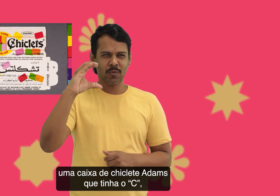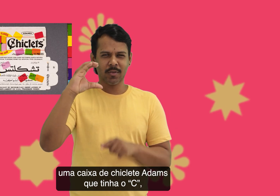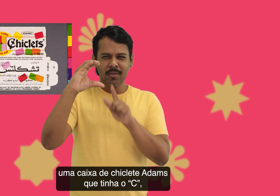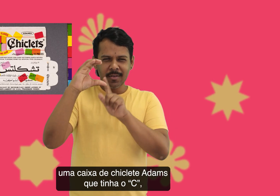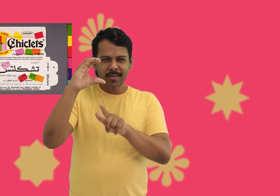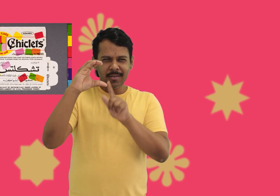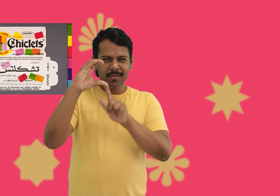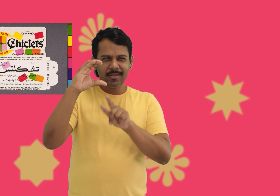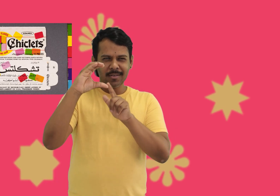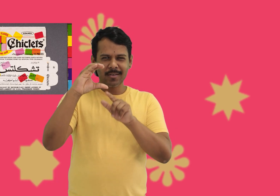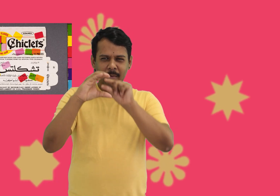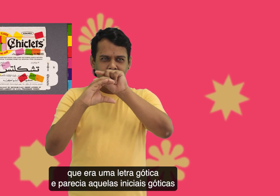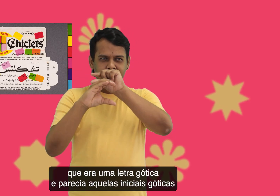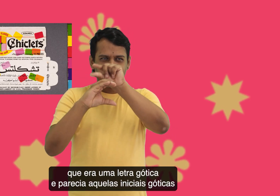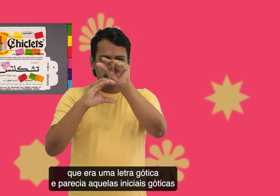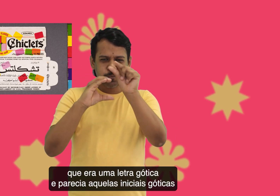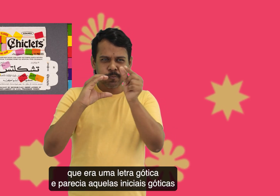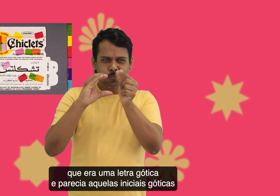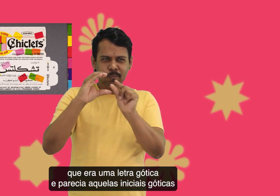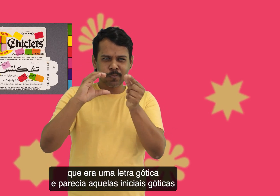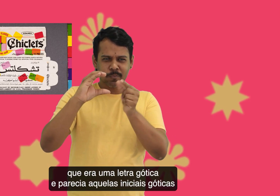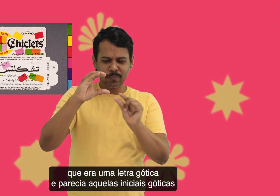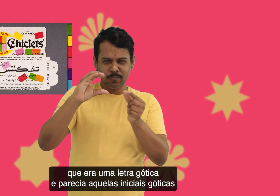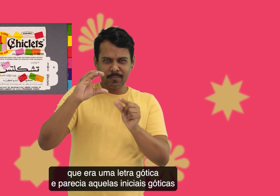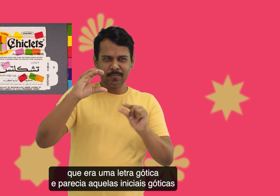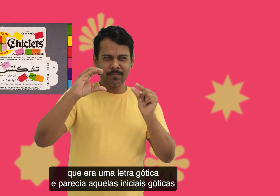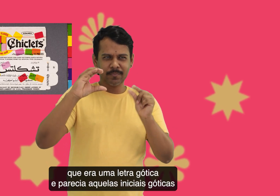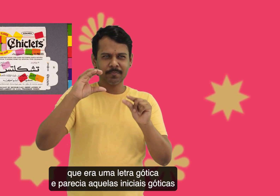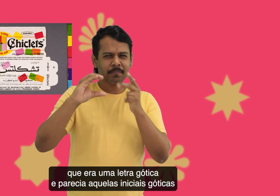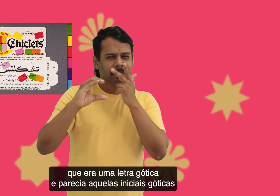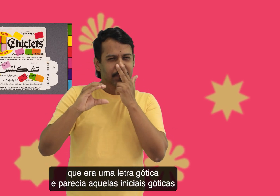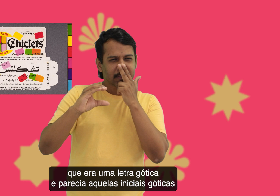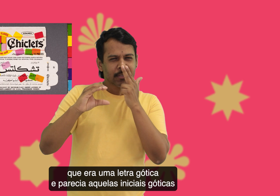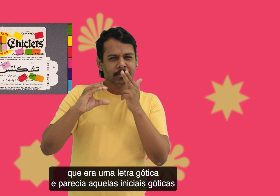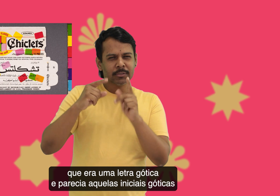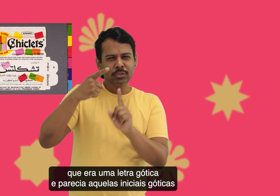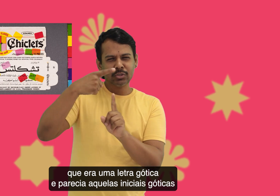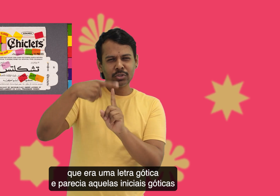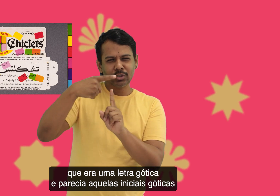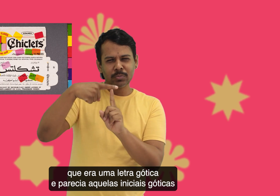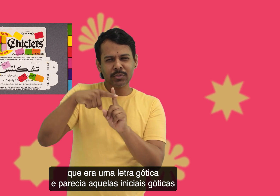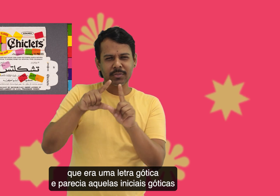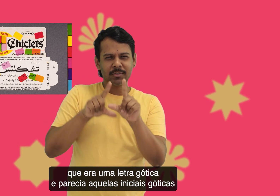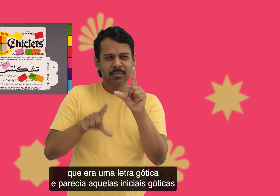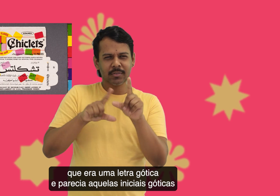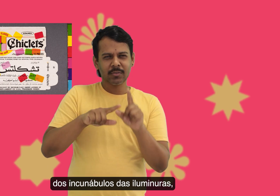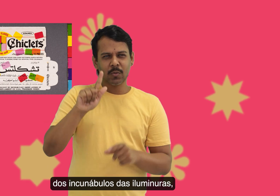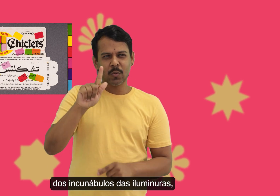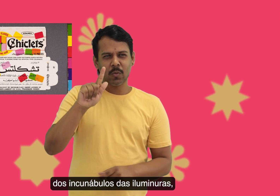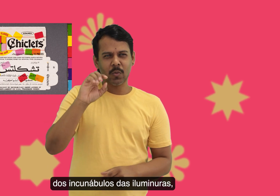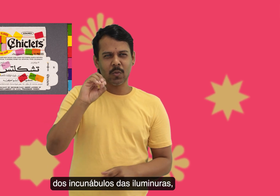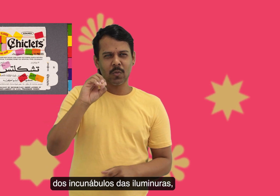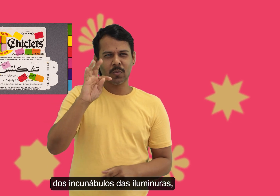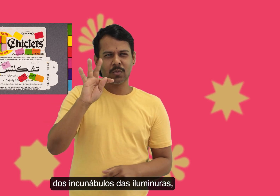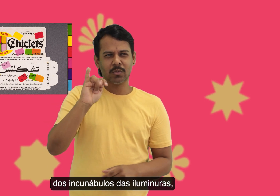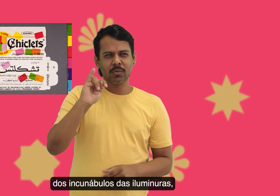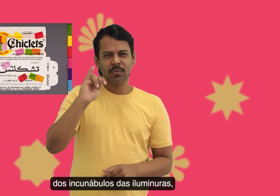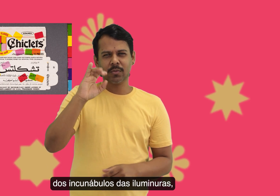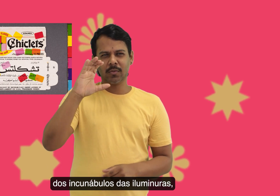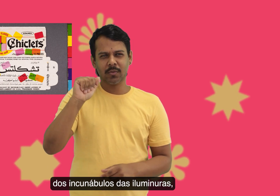tinha o C, que era uma letra gótica, e parecia aquelas iniciais góticas dos incunábulos